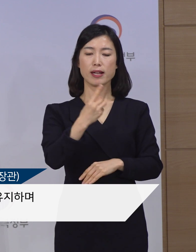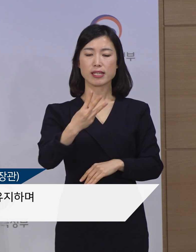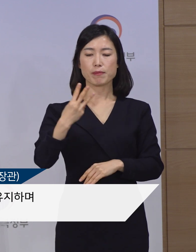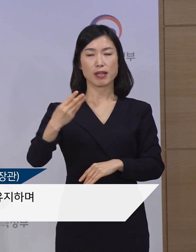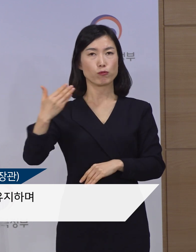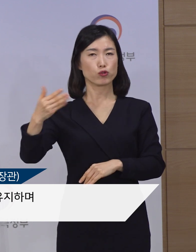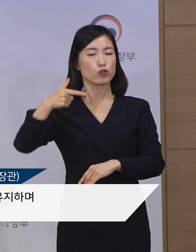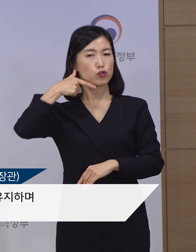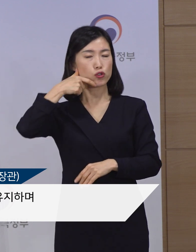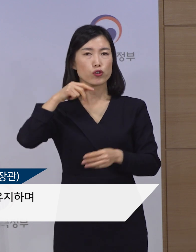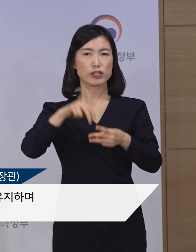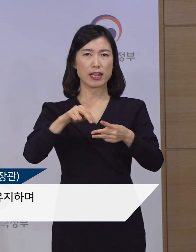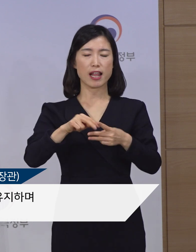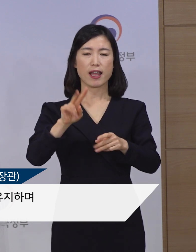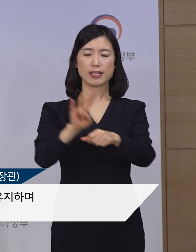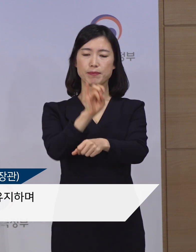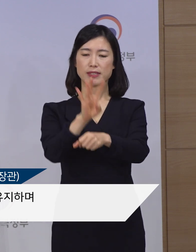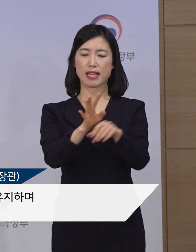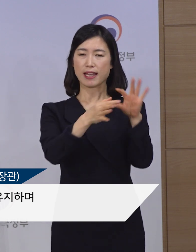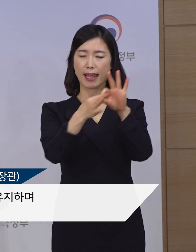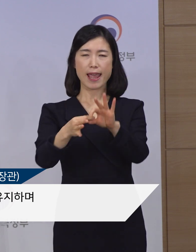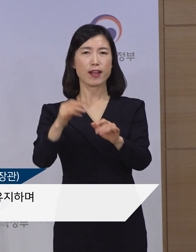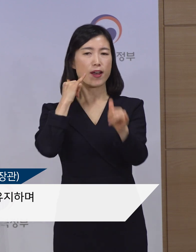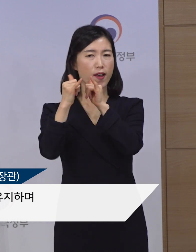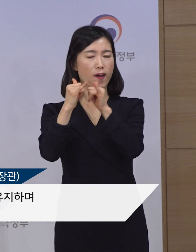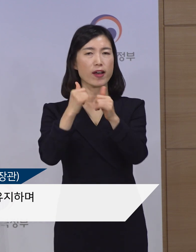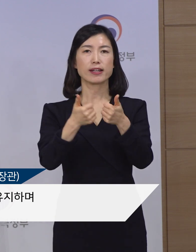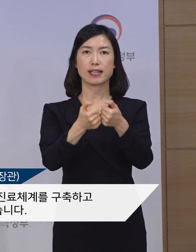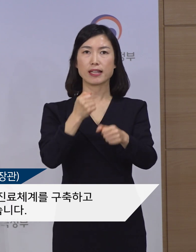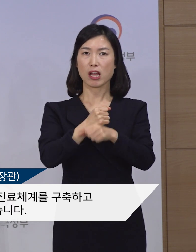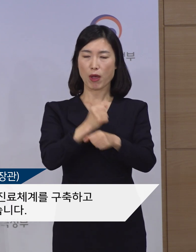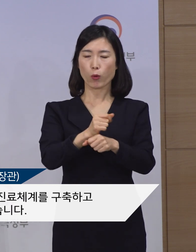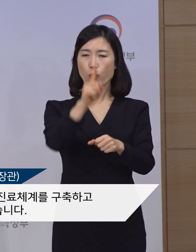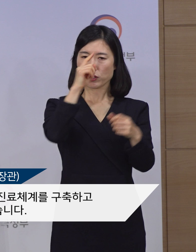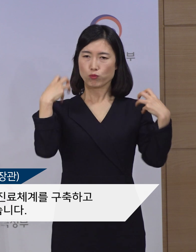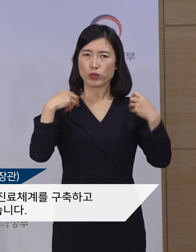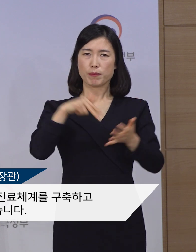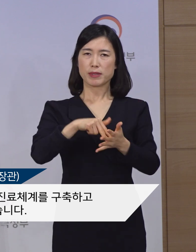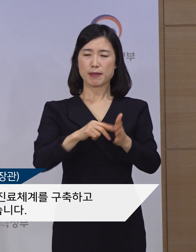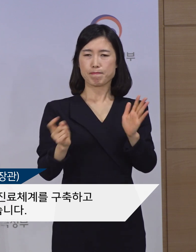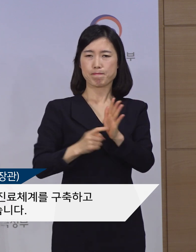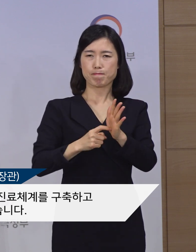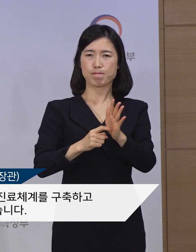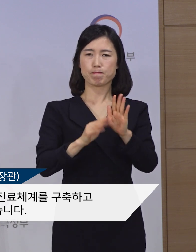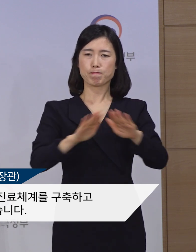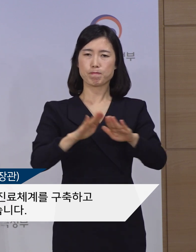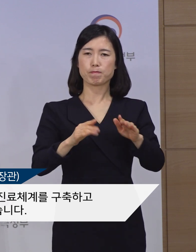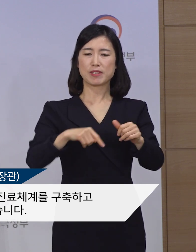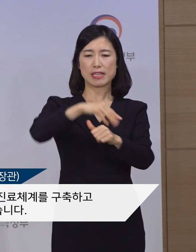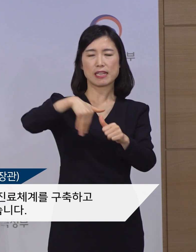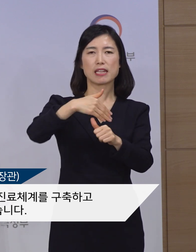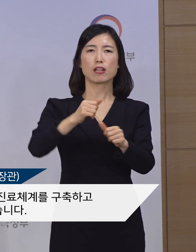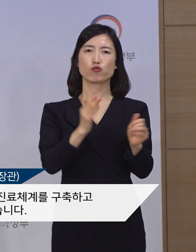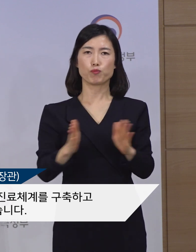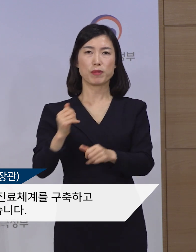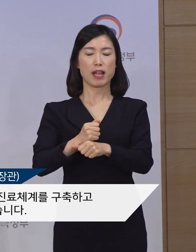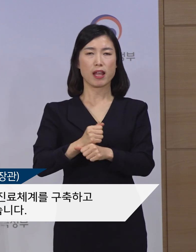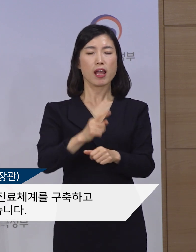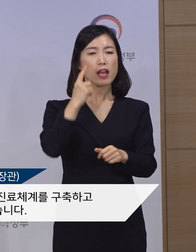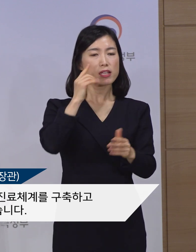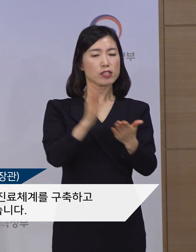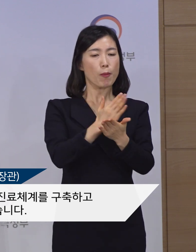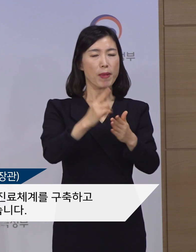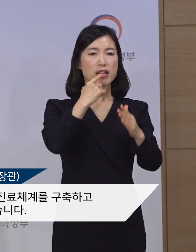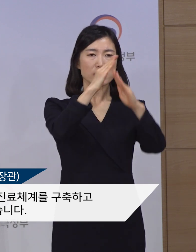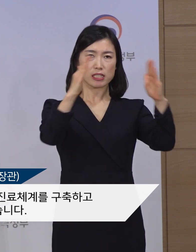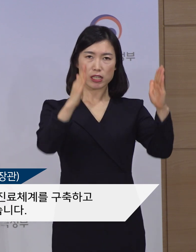안내를 유지하며 정부는 비상 대응 체계를 운영합니다. 선별진료소, 감염병 전담병원 등의